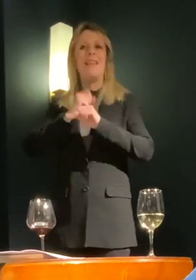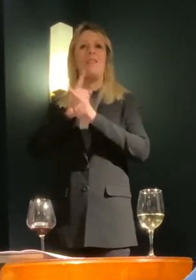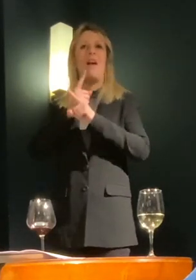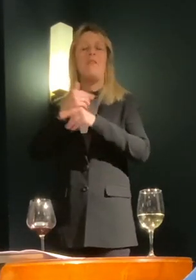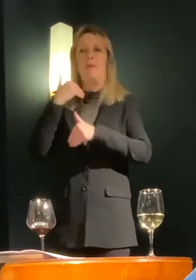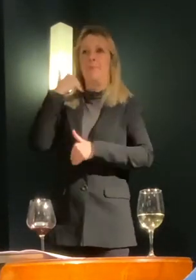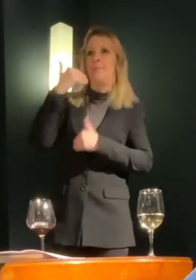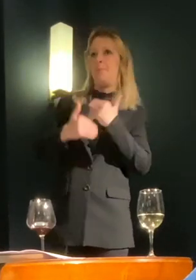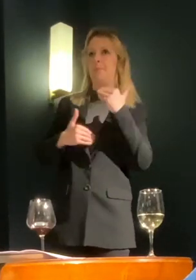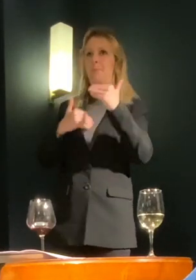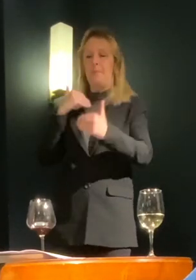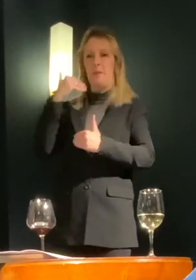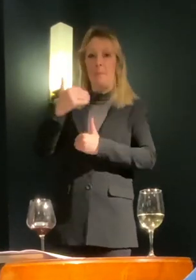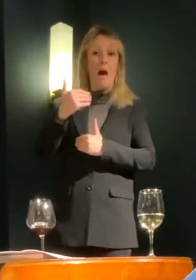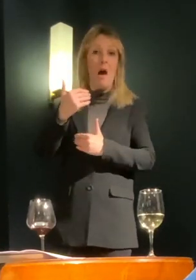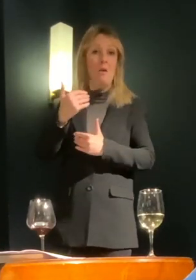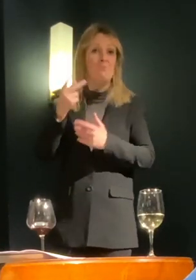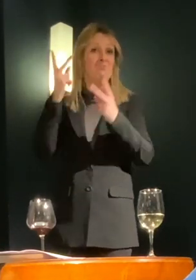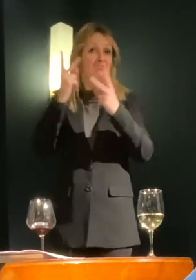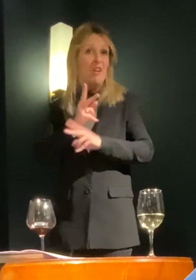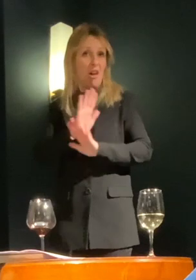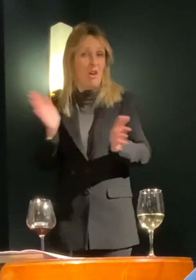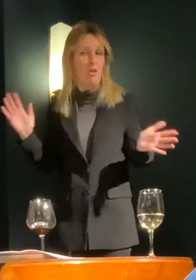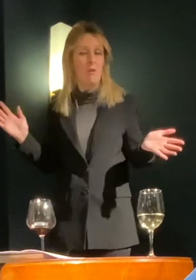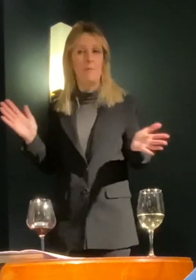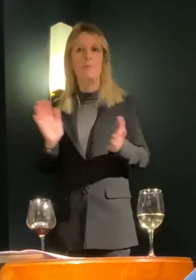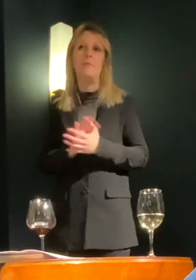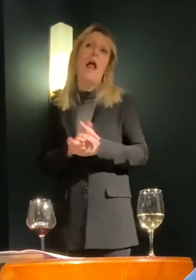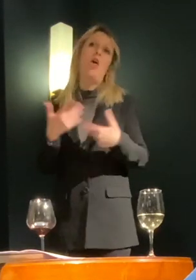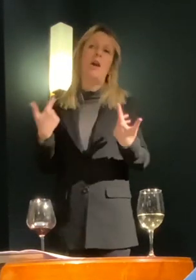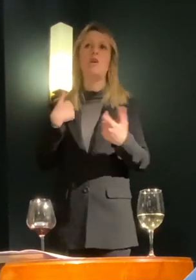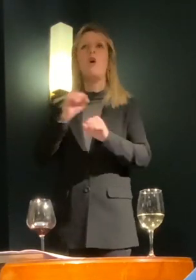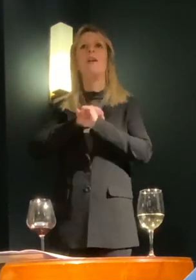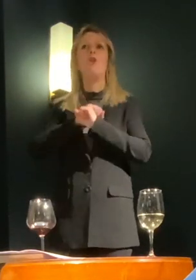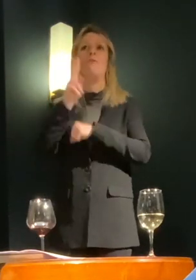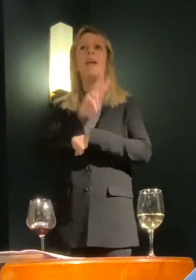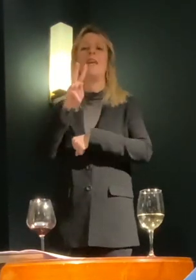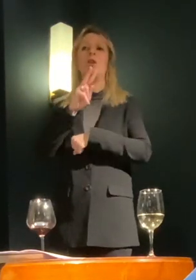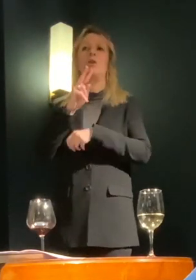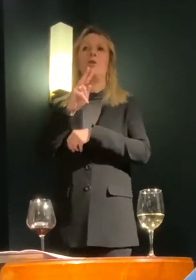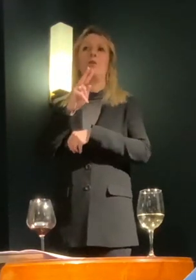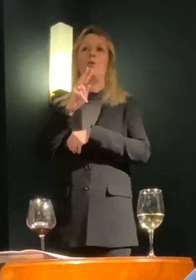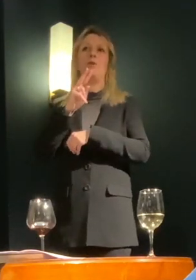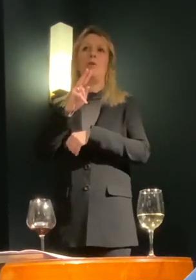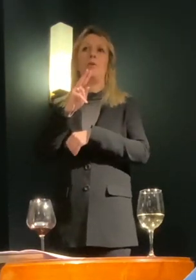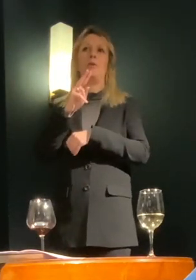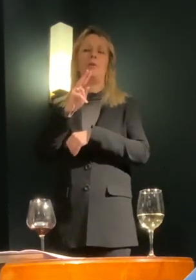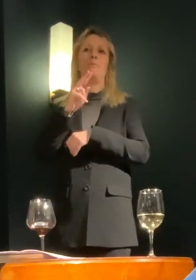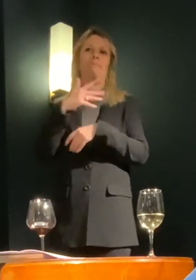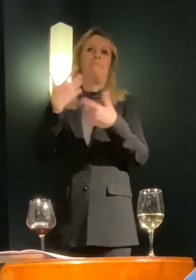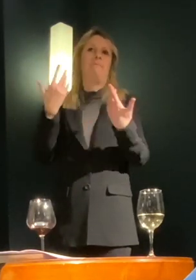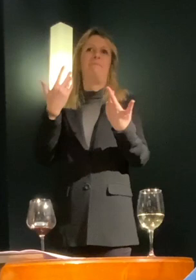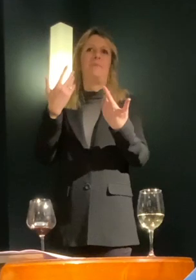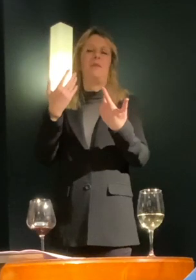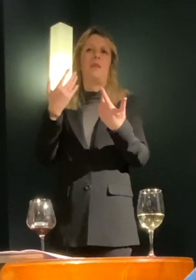dei fatti non è neanche così. Quindi in realtà, secondo me, Valerio ci casca al dover far esplodere tutto, perché è